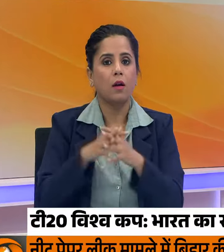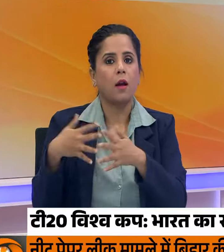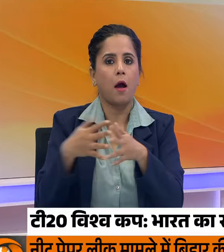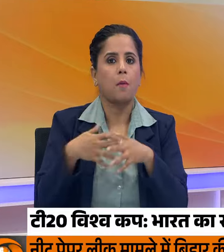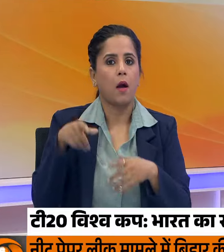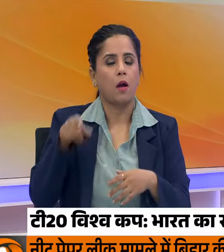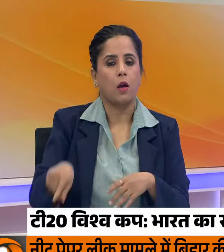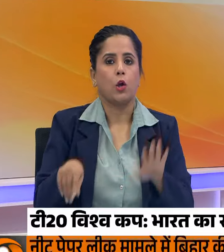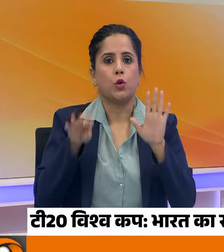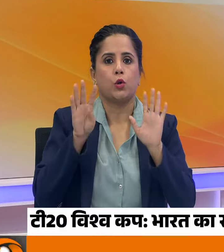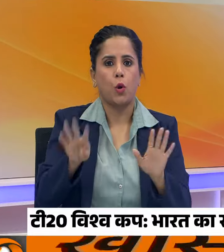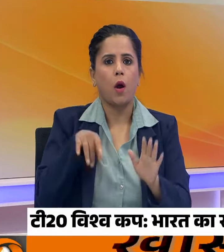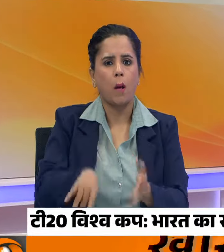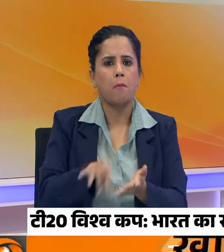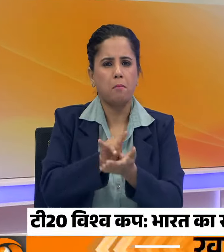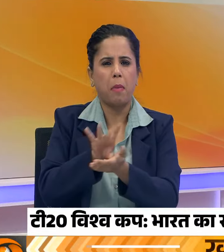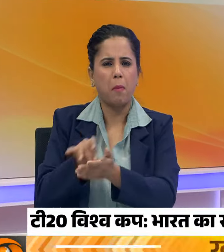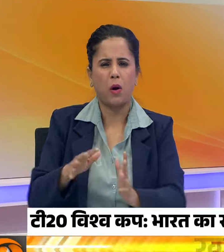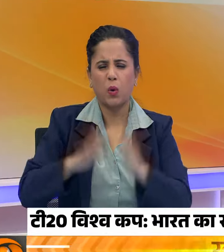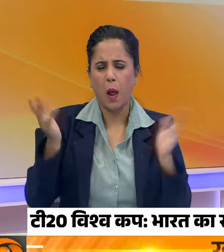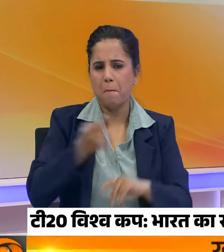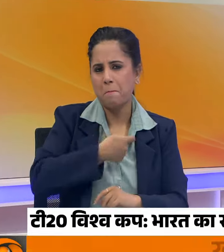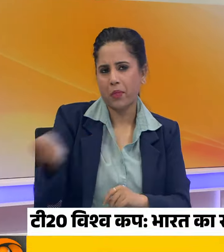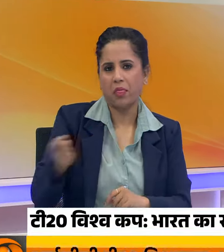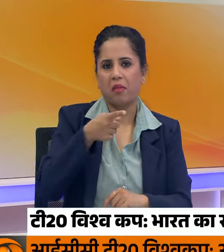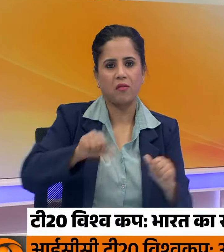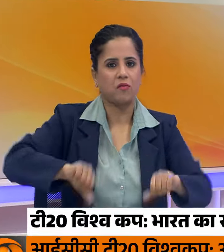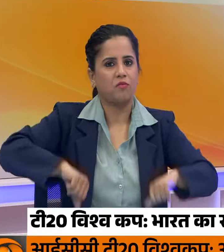दी नौ विकेट से करार